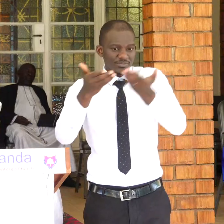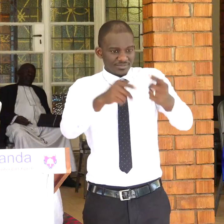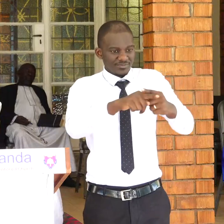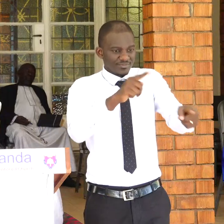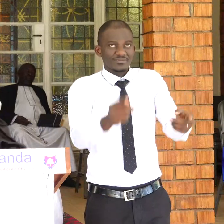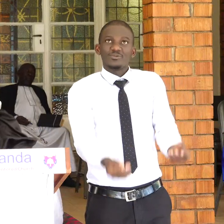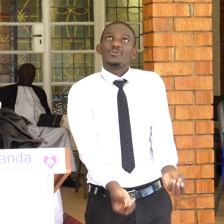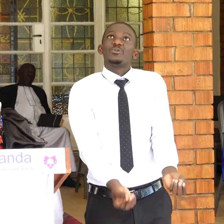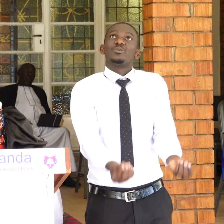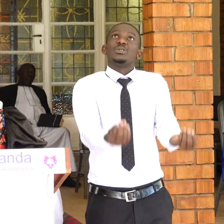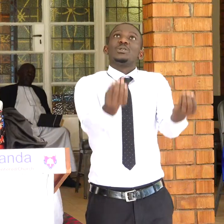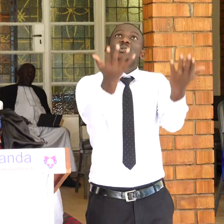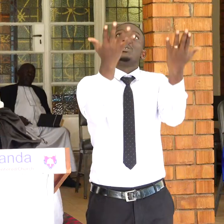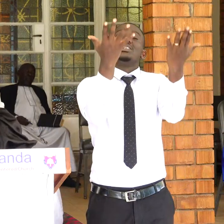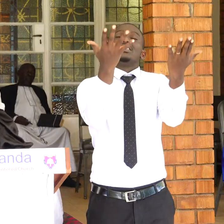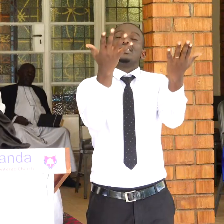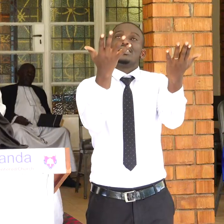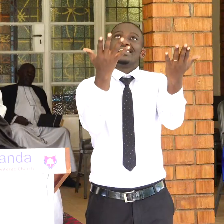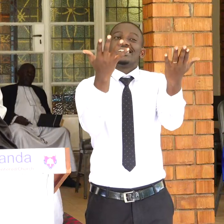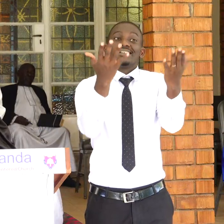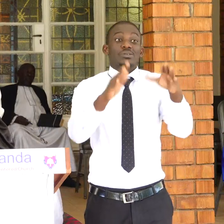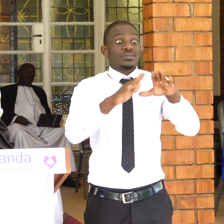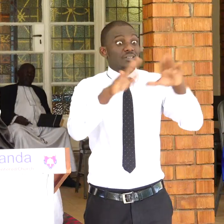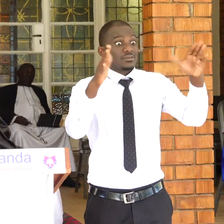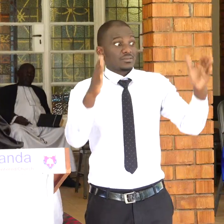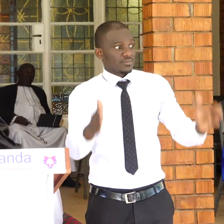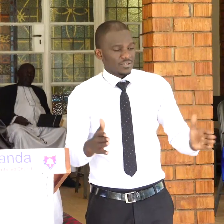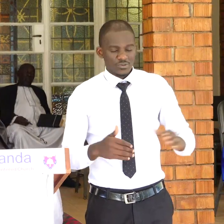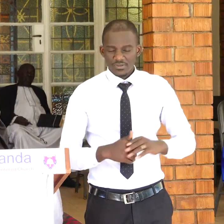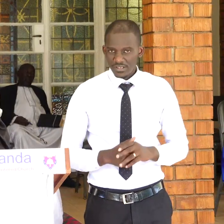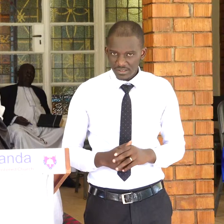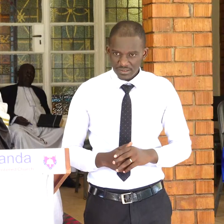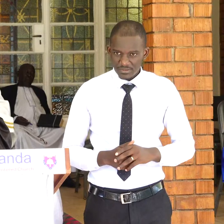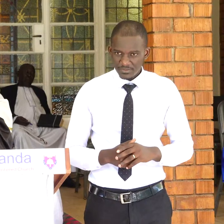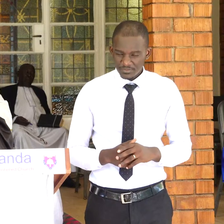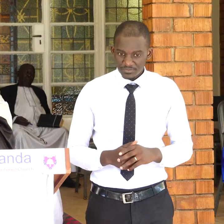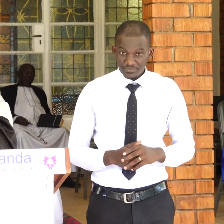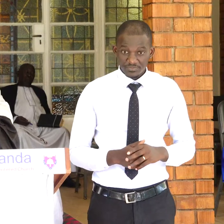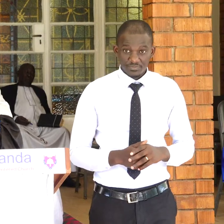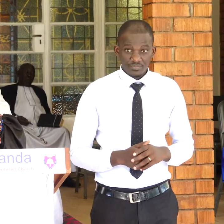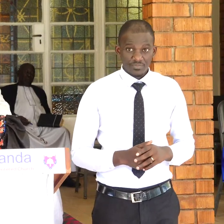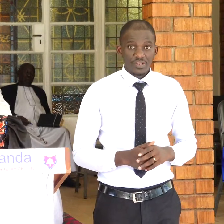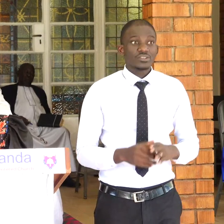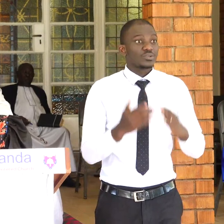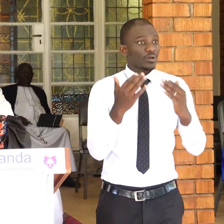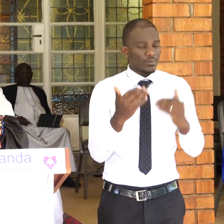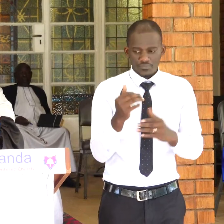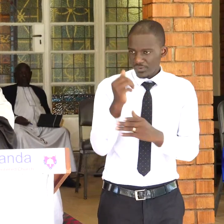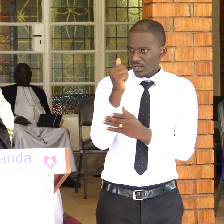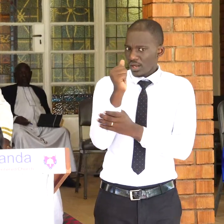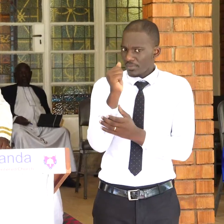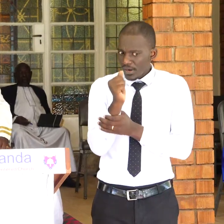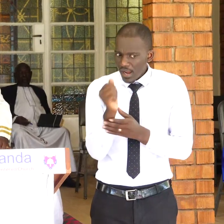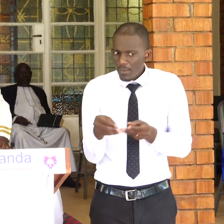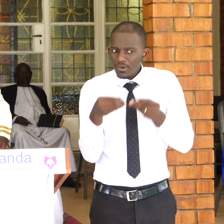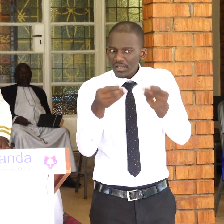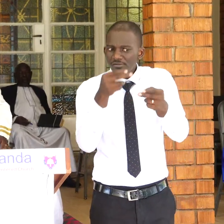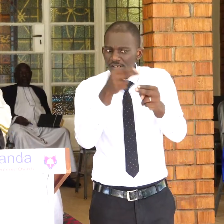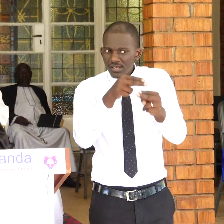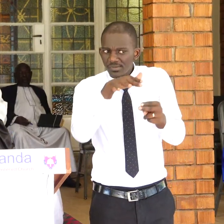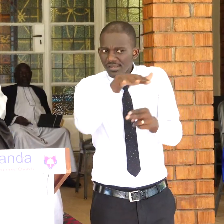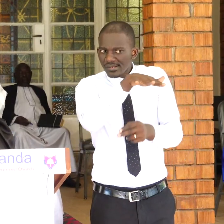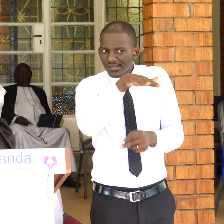okuba ekiweebwayo ekyokebwa mu kifo ky'omwana we Ibrahimu n'atuuma ekifo